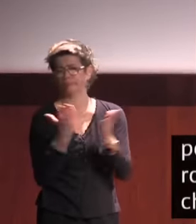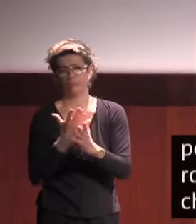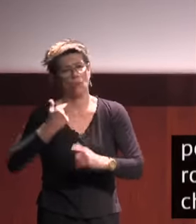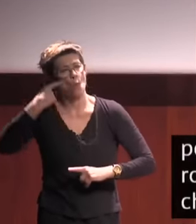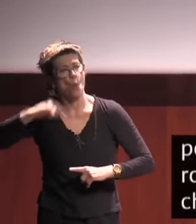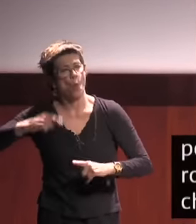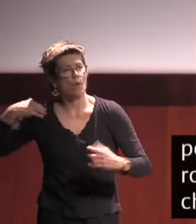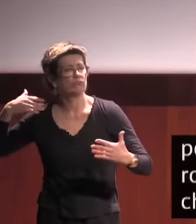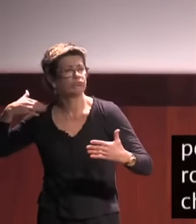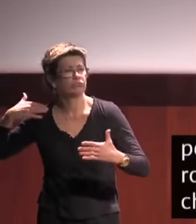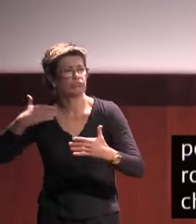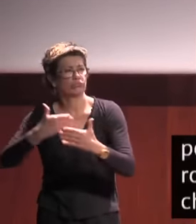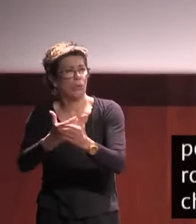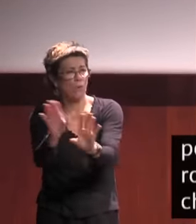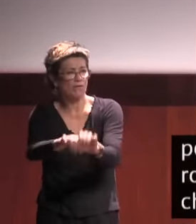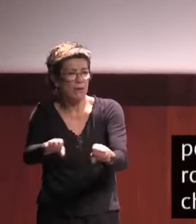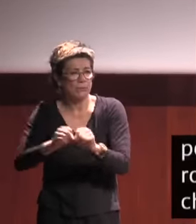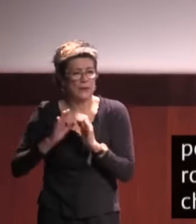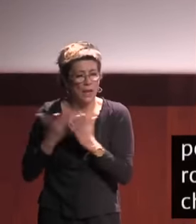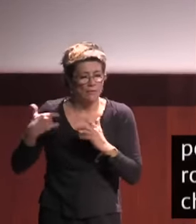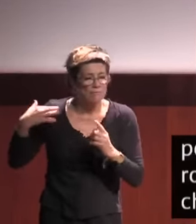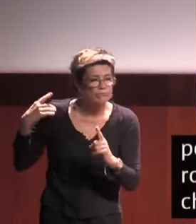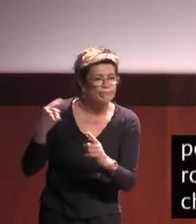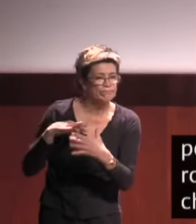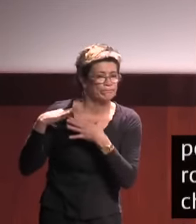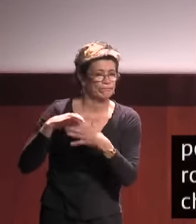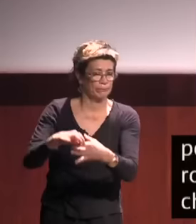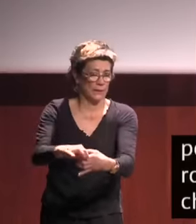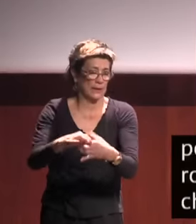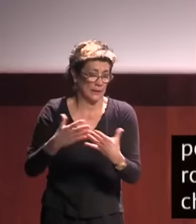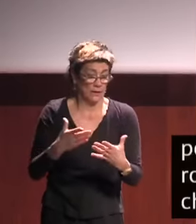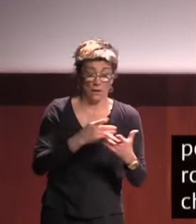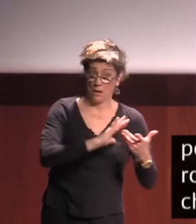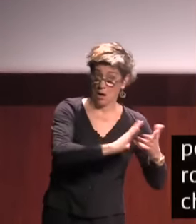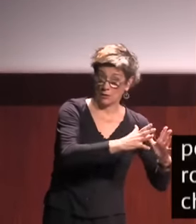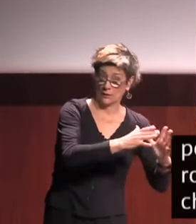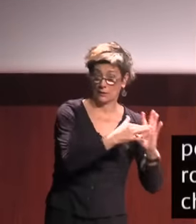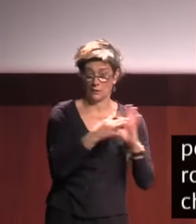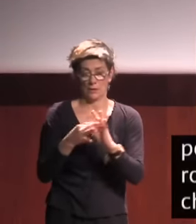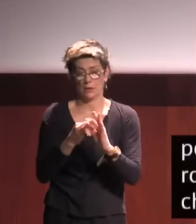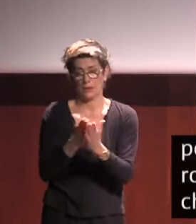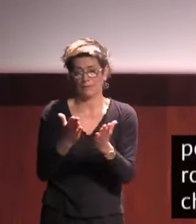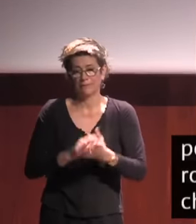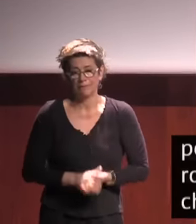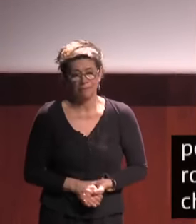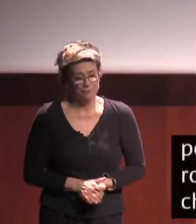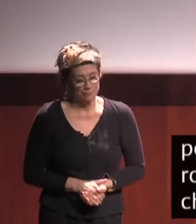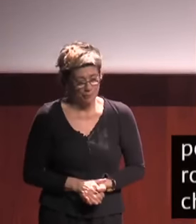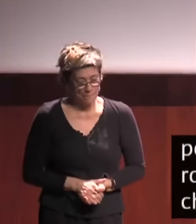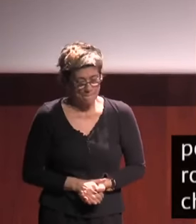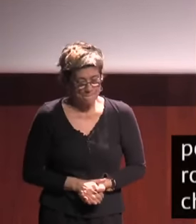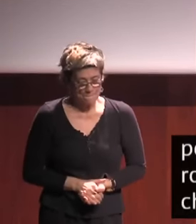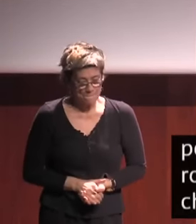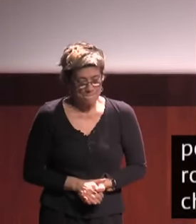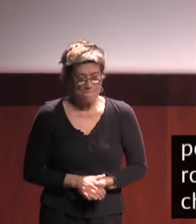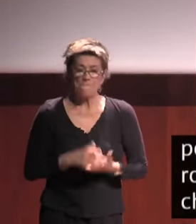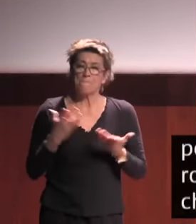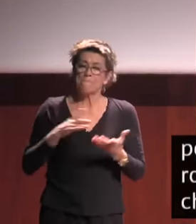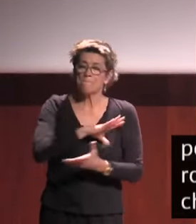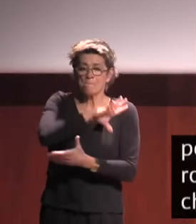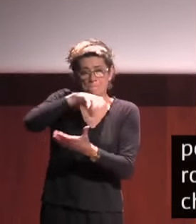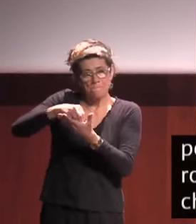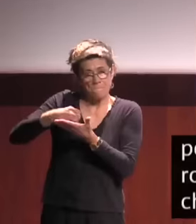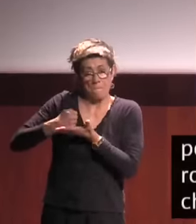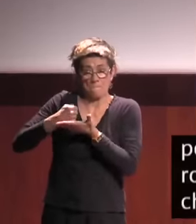enjeux éditoriaux et patrimoniaux posés par les rapports entre la langue des signes française et le livre. La